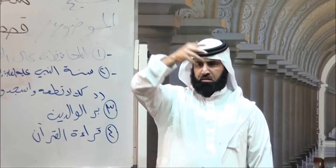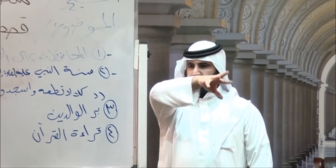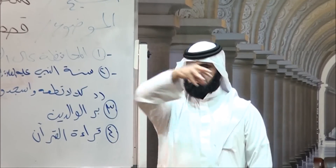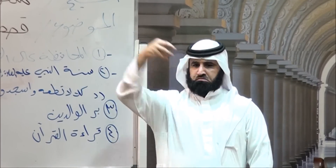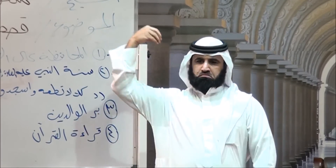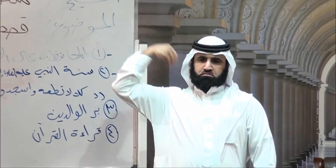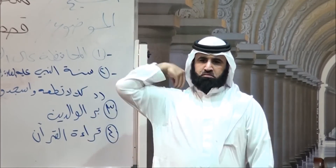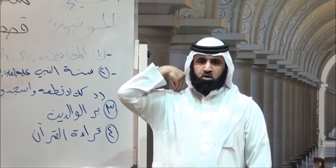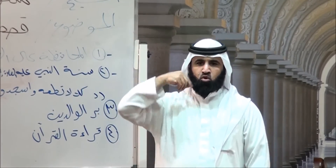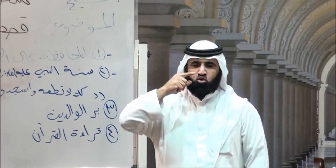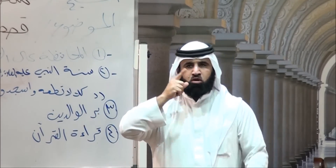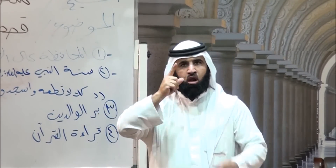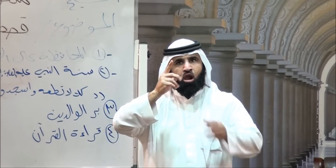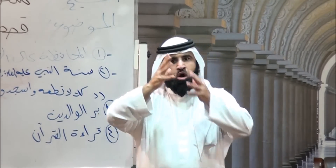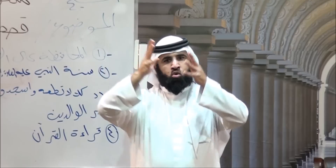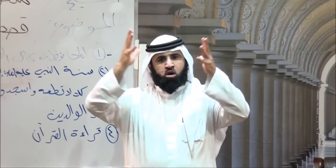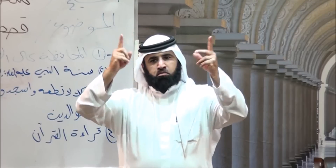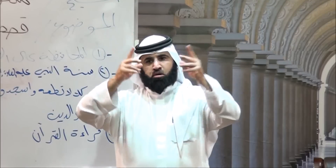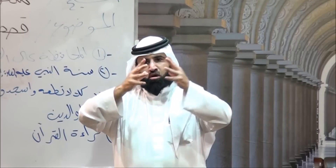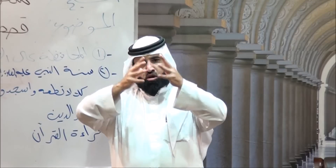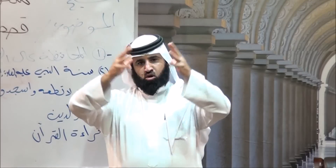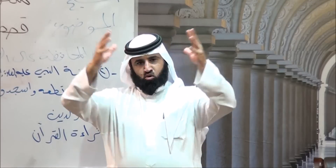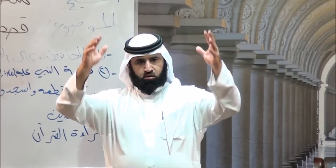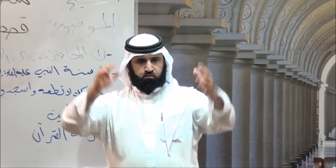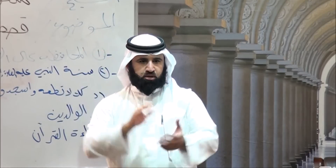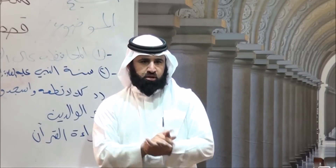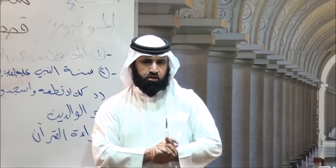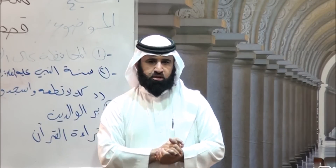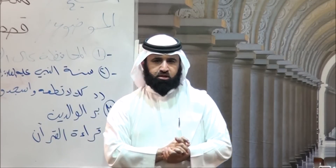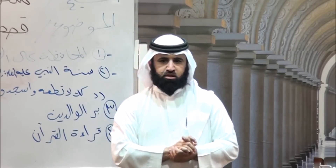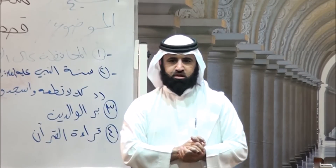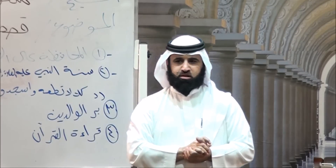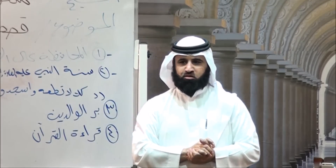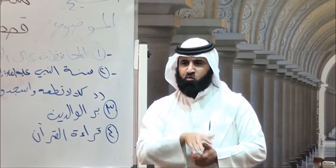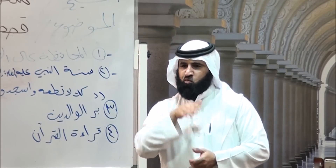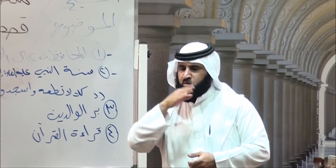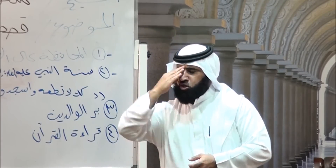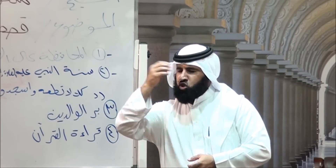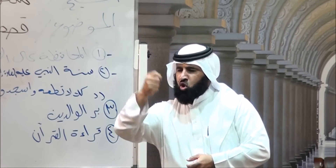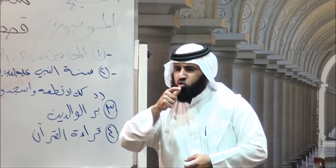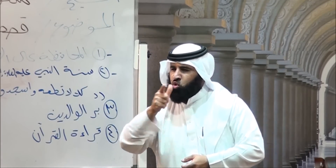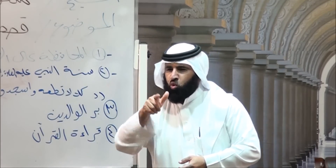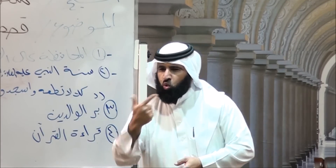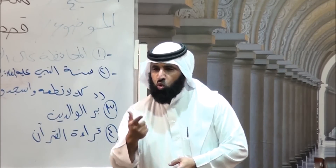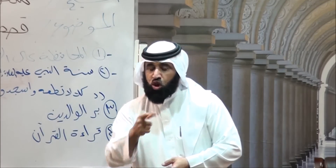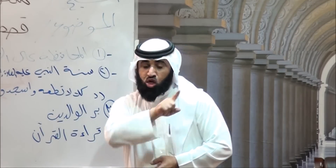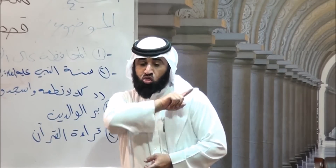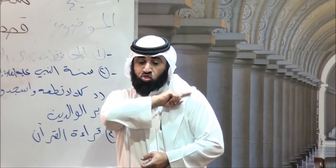والنبي عليه الصلاة والسلام يقول: التائب من الذنب كمن لا ذنب له.